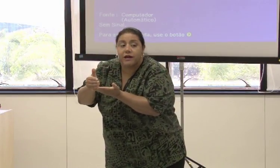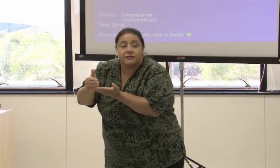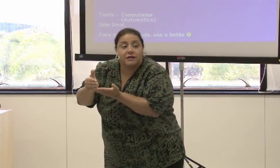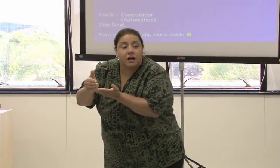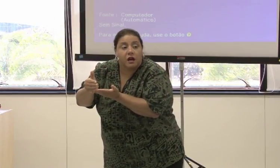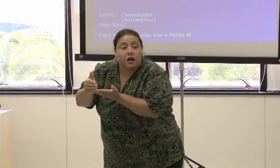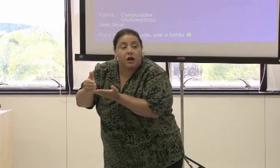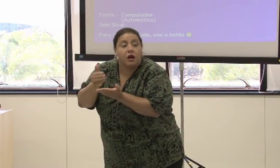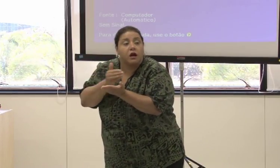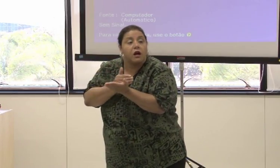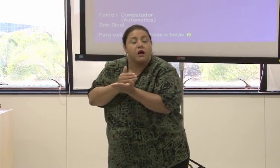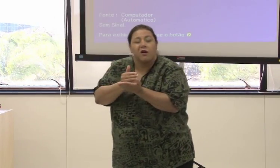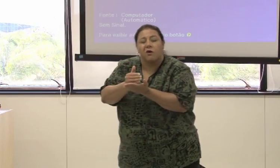Começa.